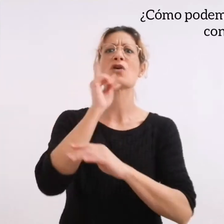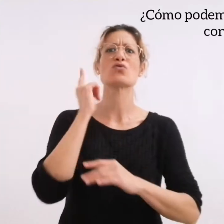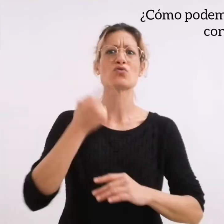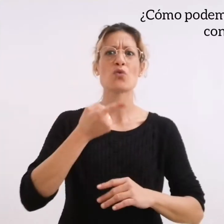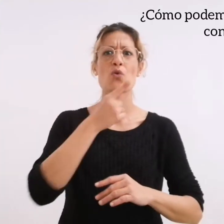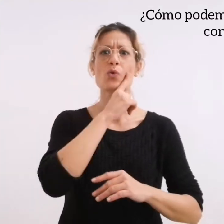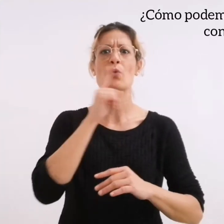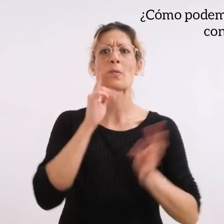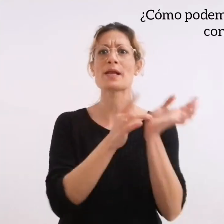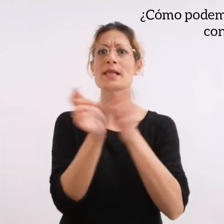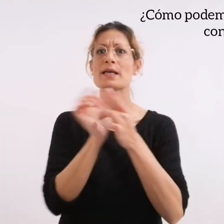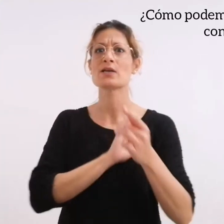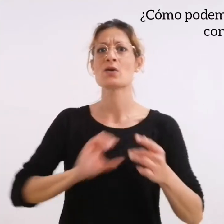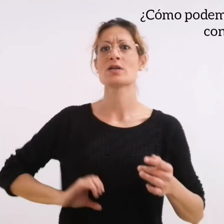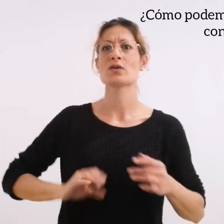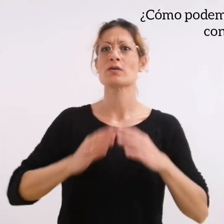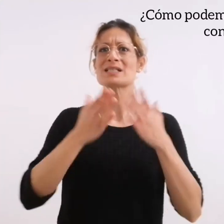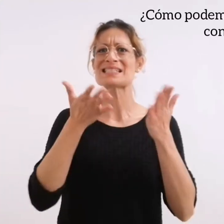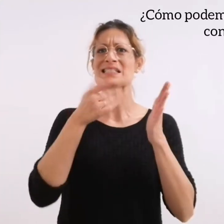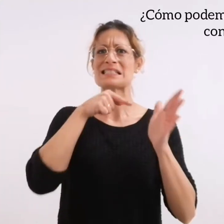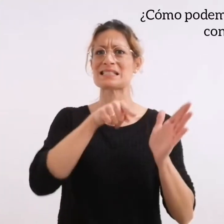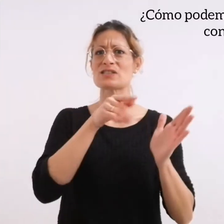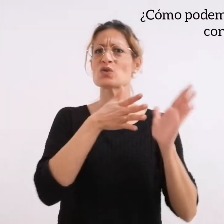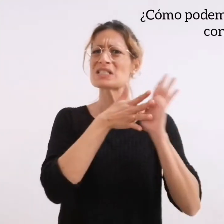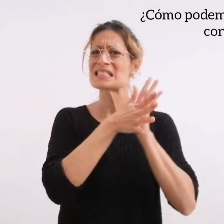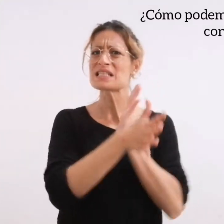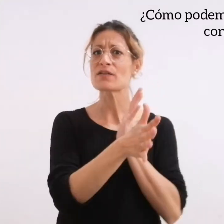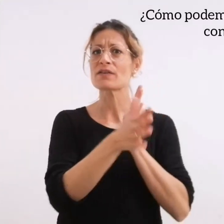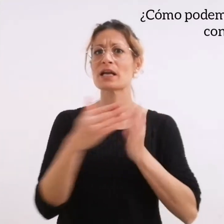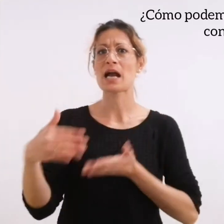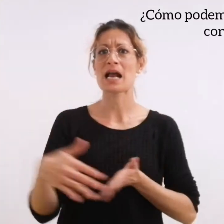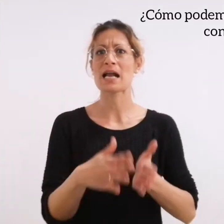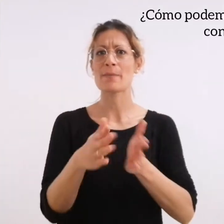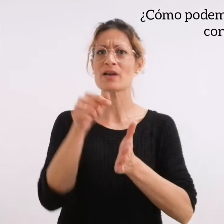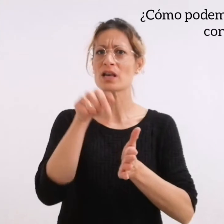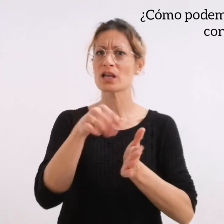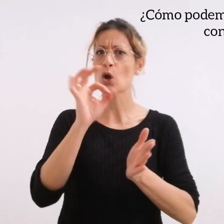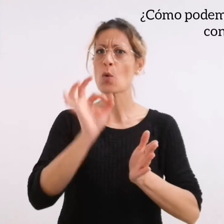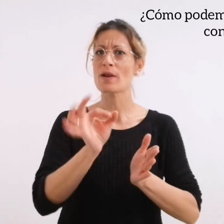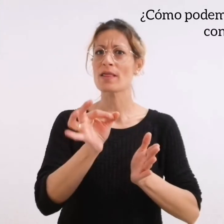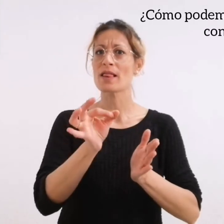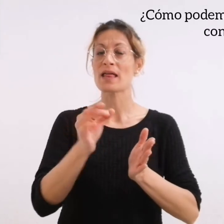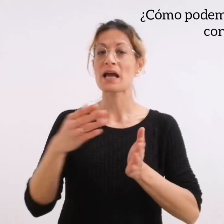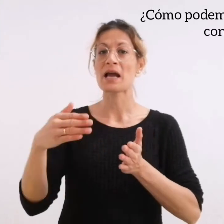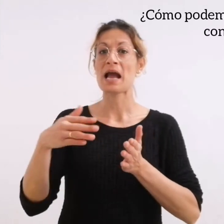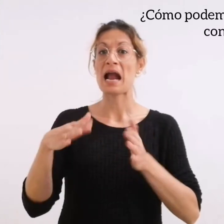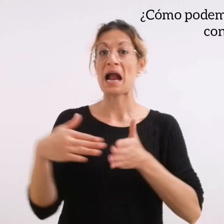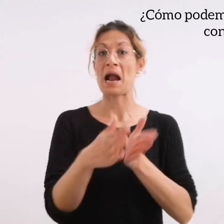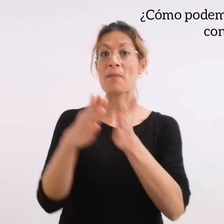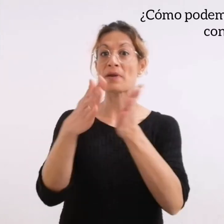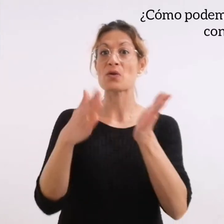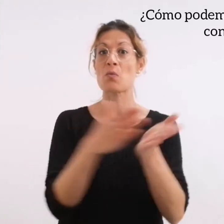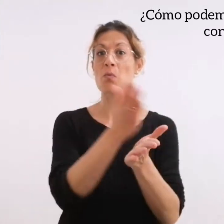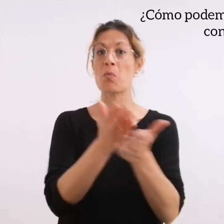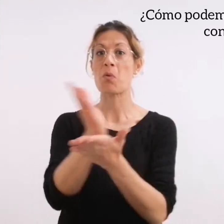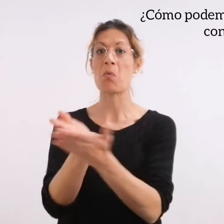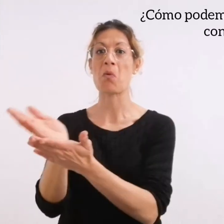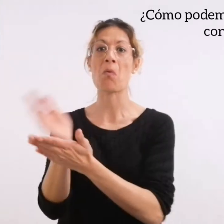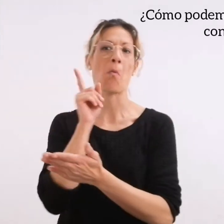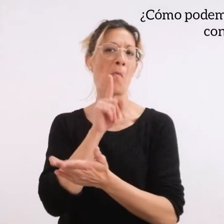decir que Él es el camino que es verdad. Todos los otros caminos son mentira. Y Él es el camino que es verdad,